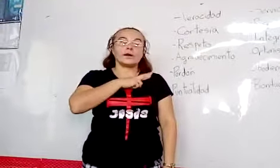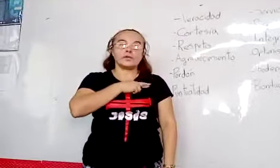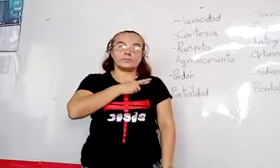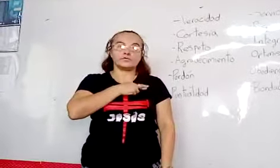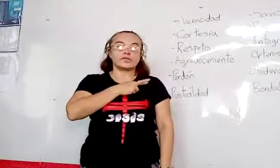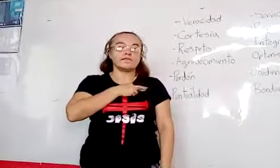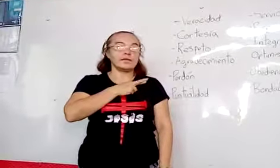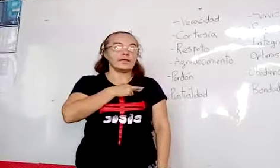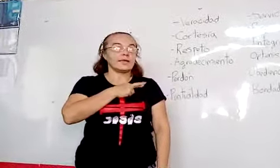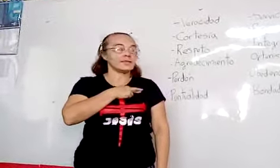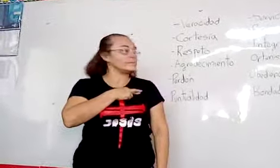responsabilidad,